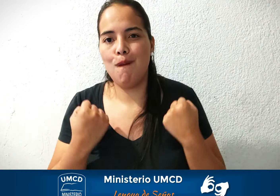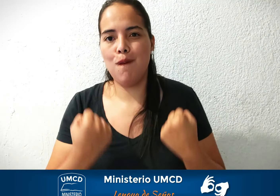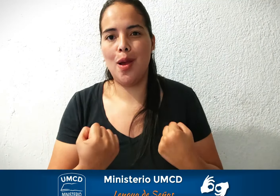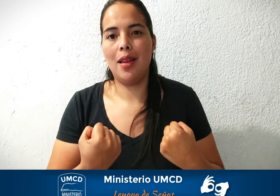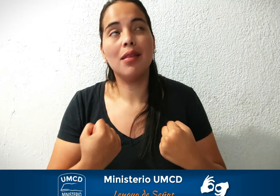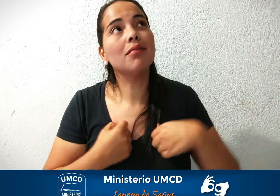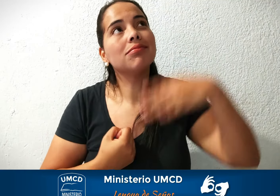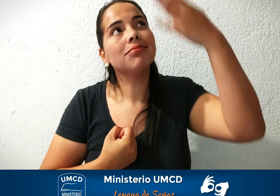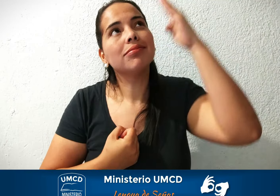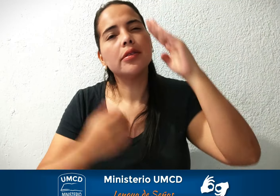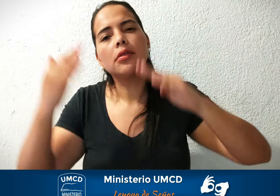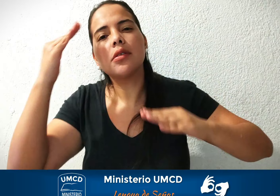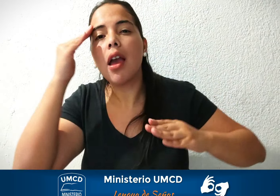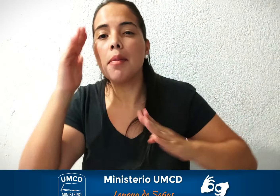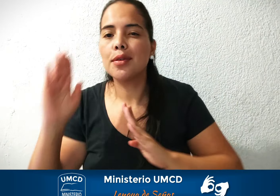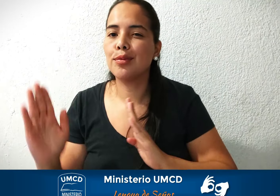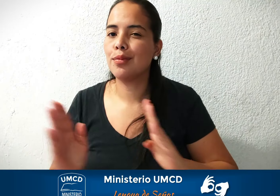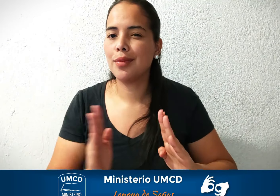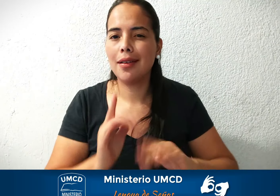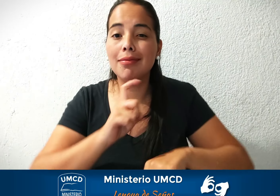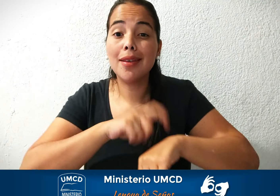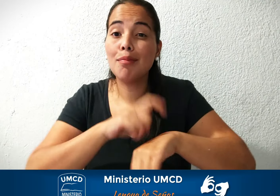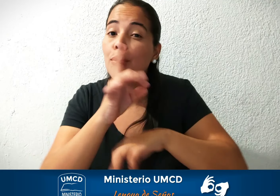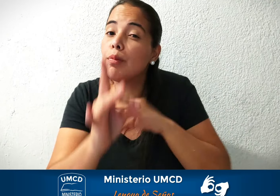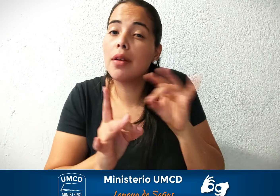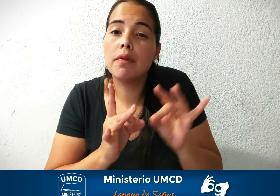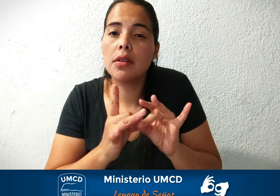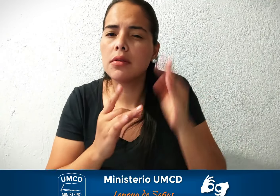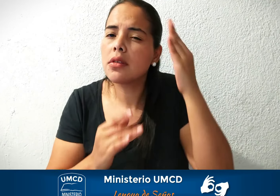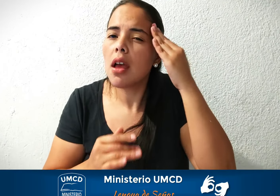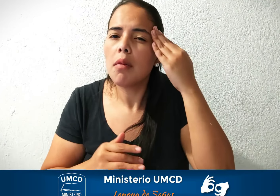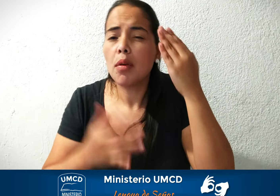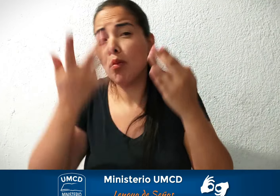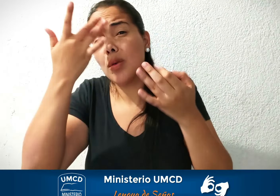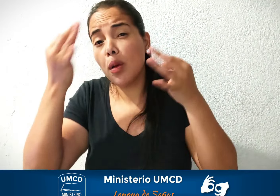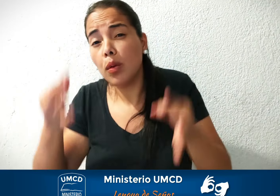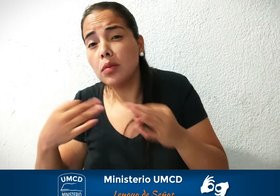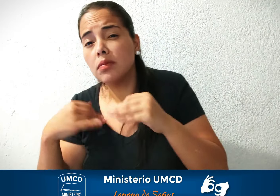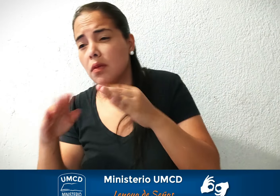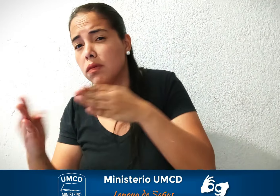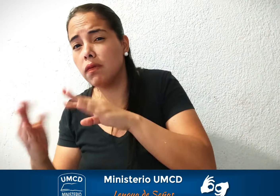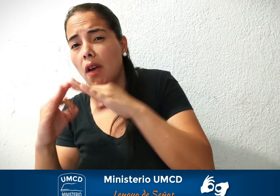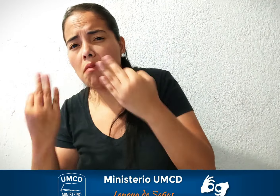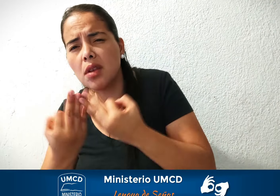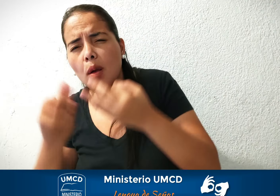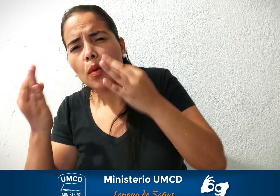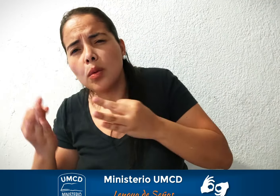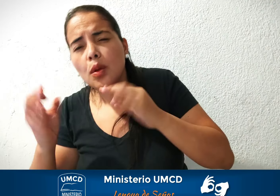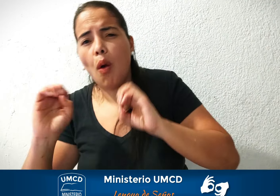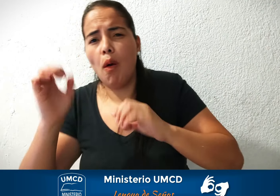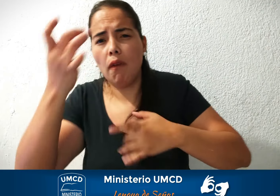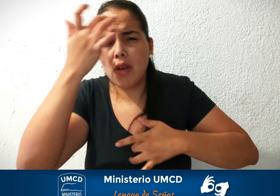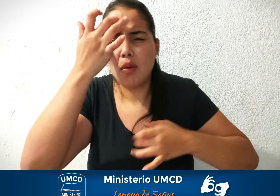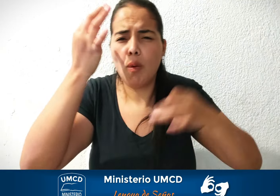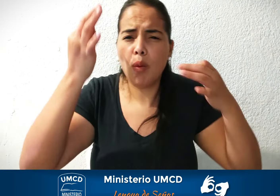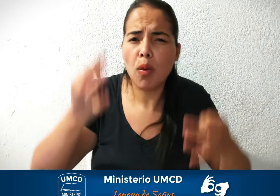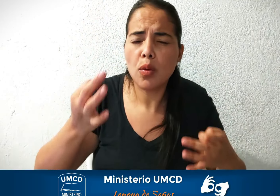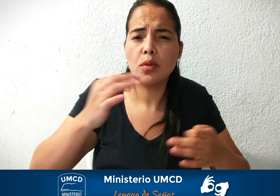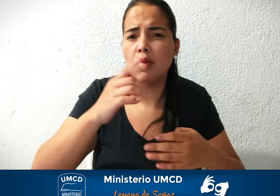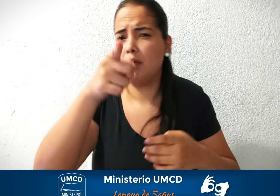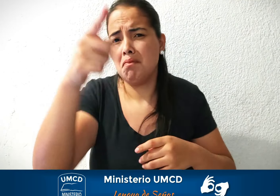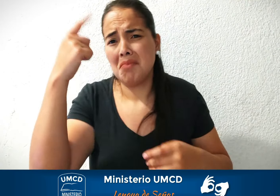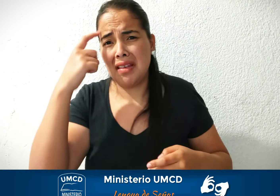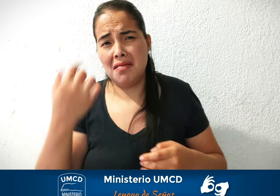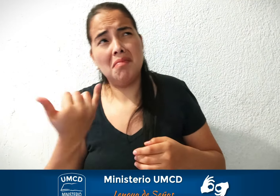envase que nosotros podamos comprender que es a través de su palabra, no significa que eso